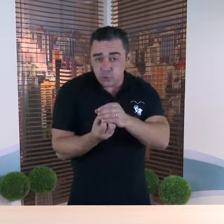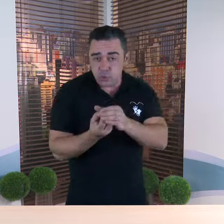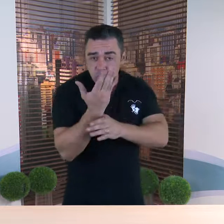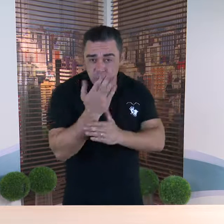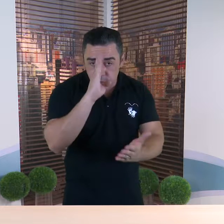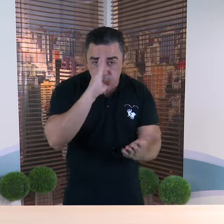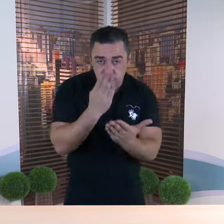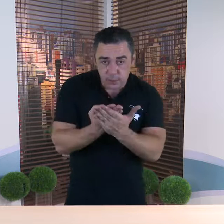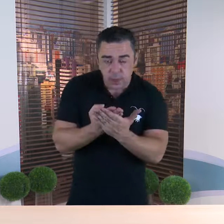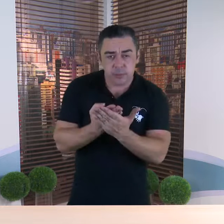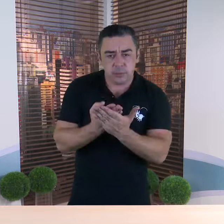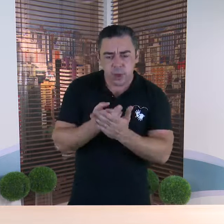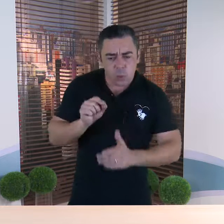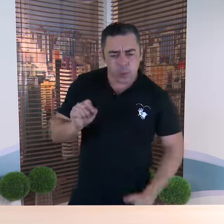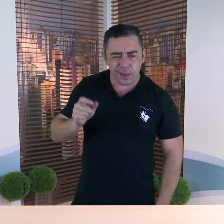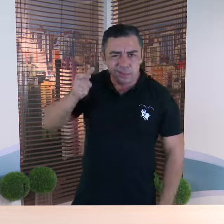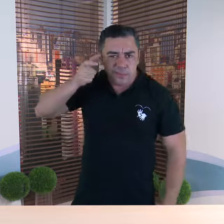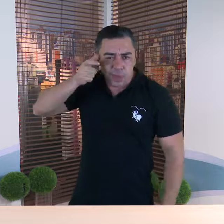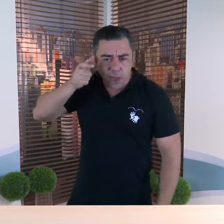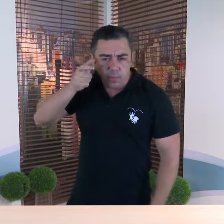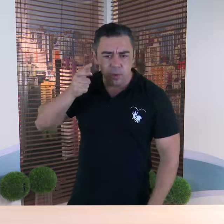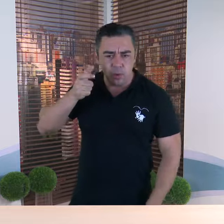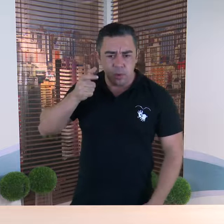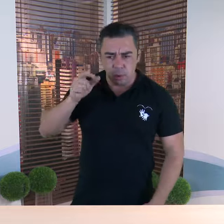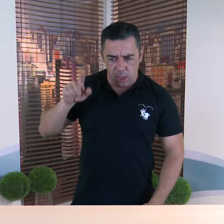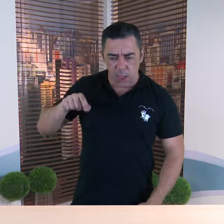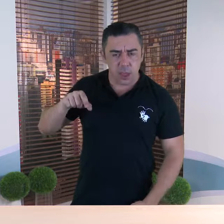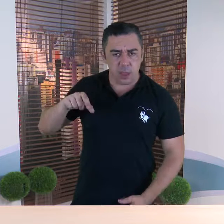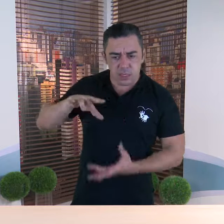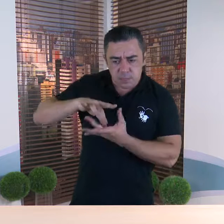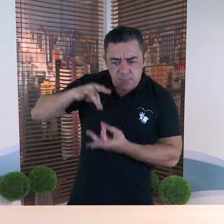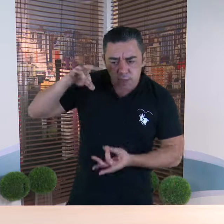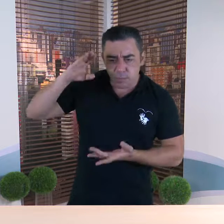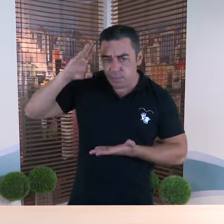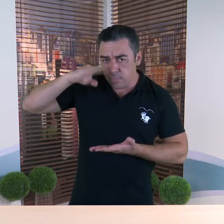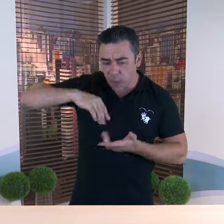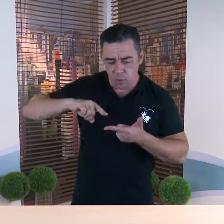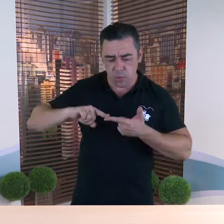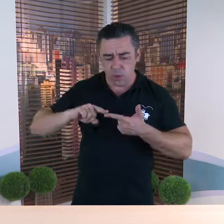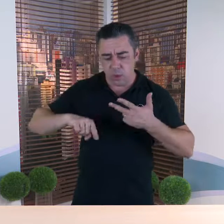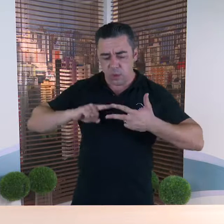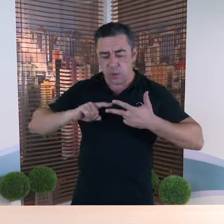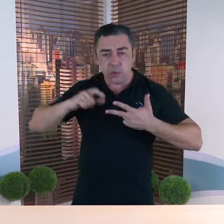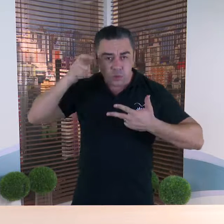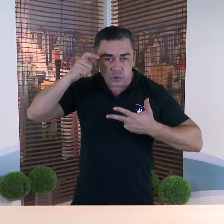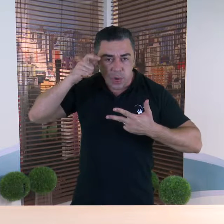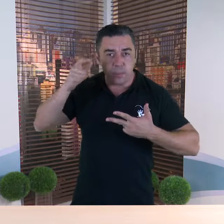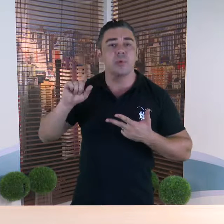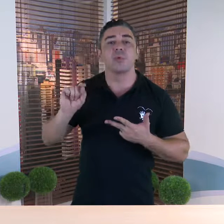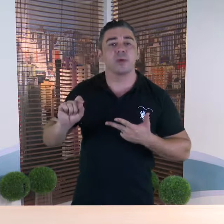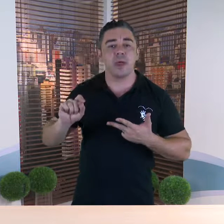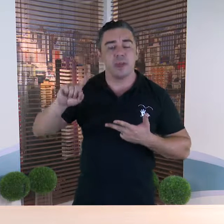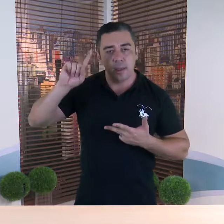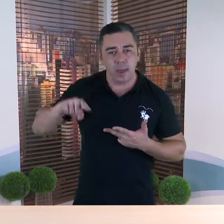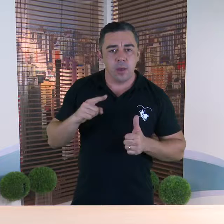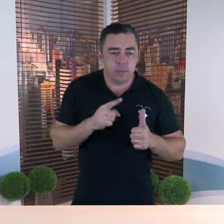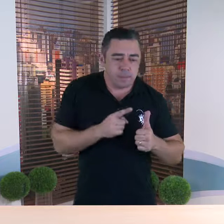o surgimento da crença em demônios, espíritos maus e até mesmo no diabo aos